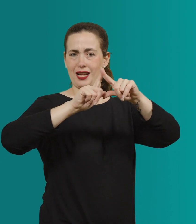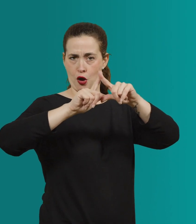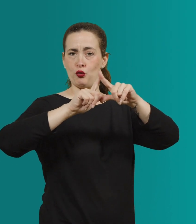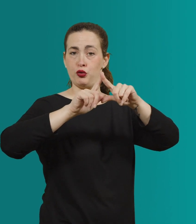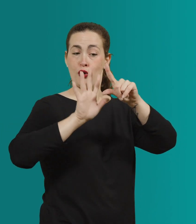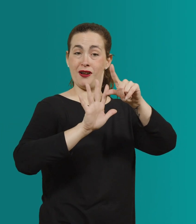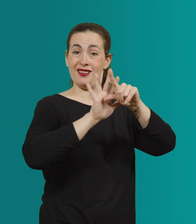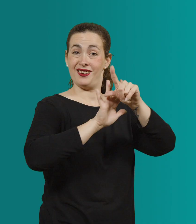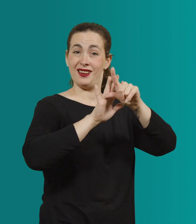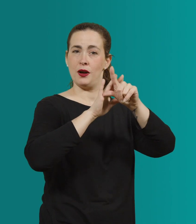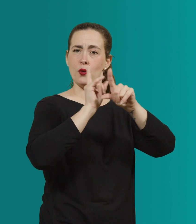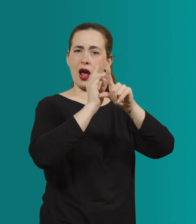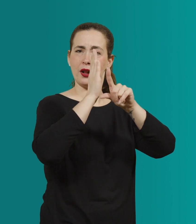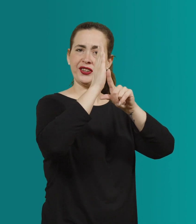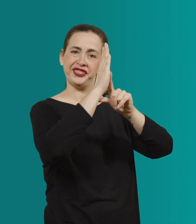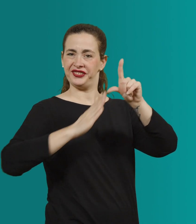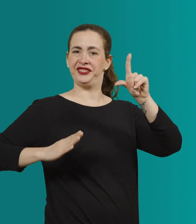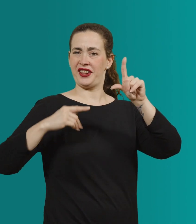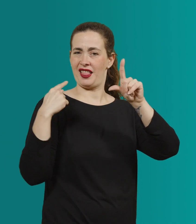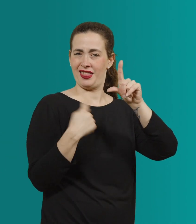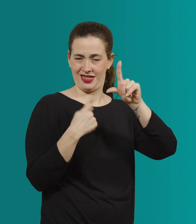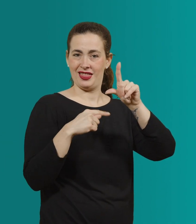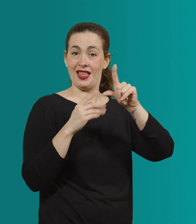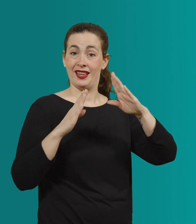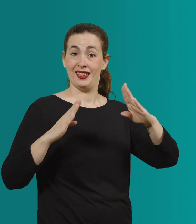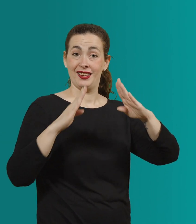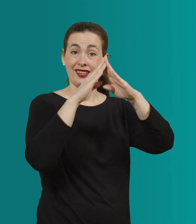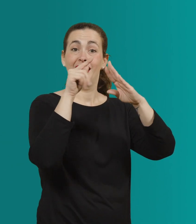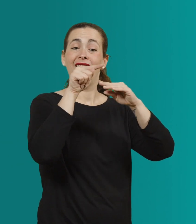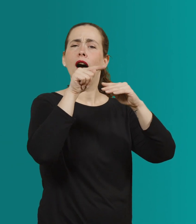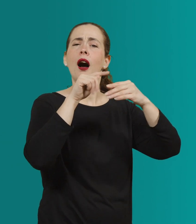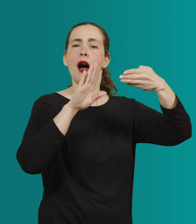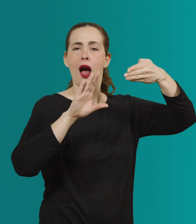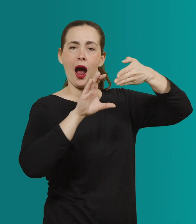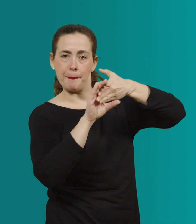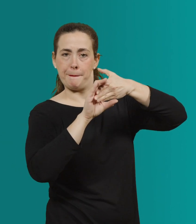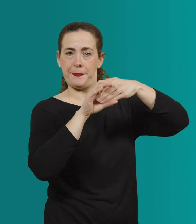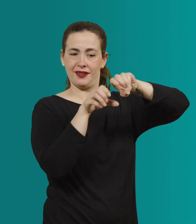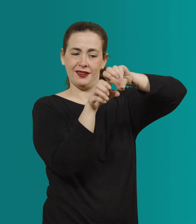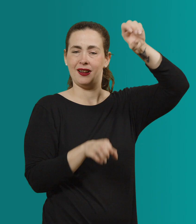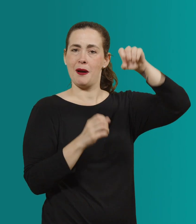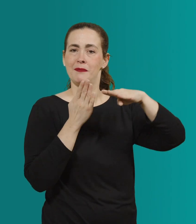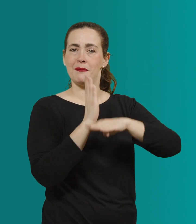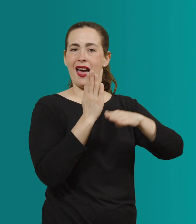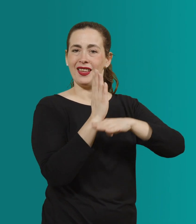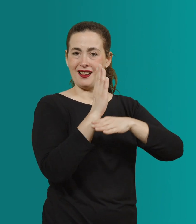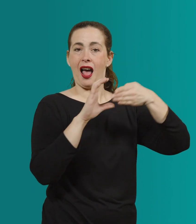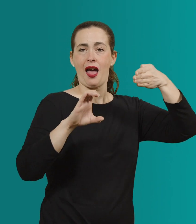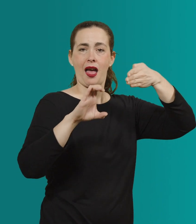un tall bisellat, i una part més estreta que està encaixada a la part superior arrodonida d'un mànec de fusta tallat i